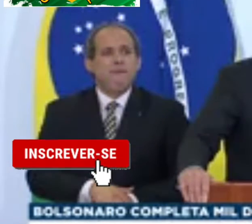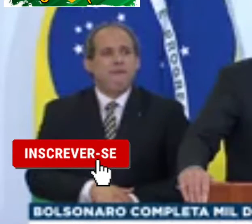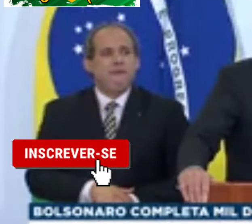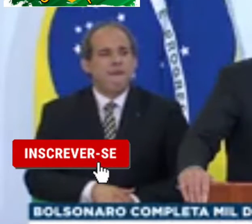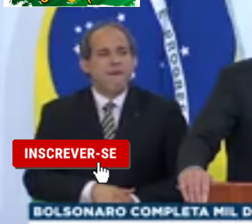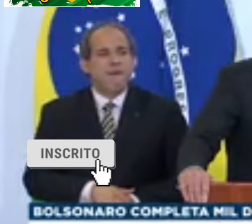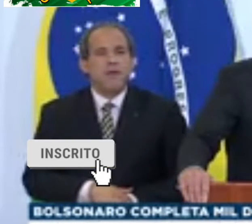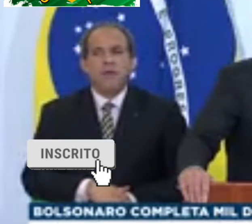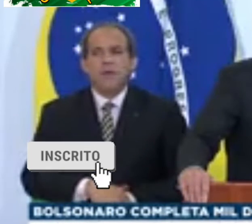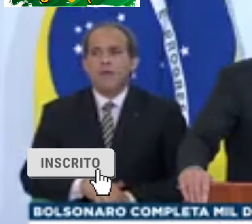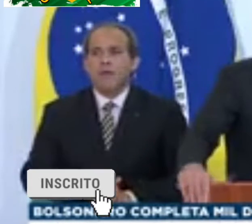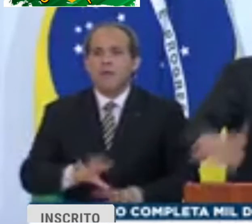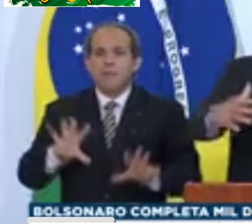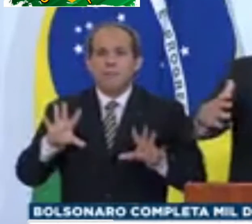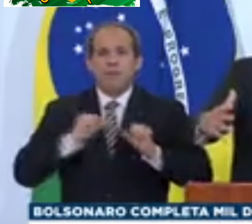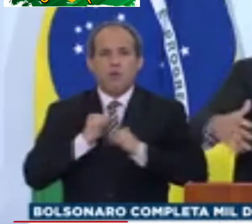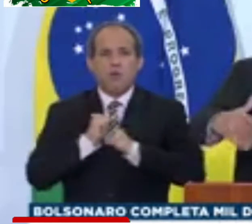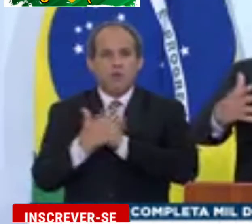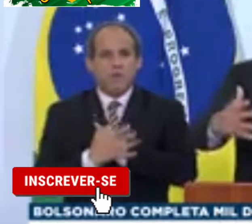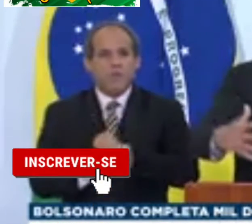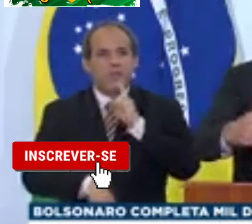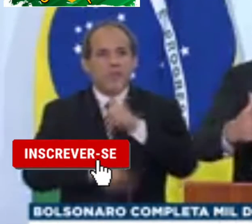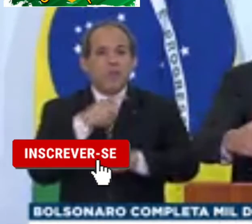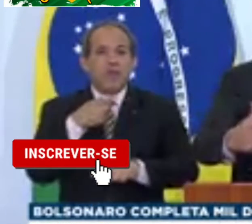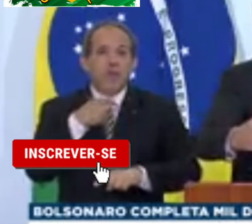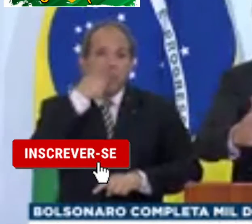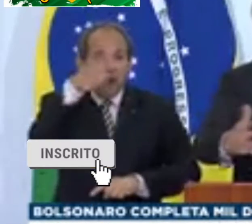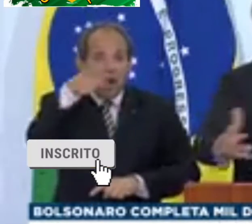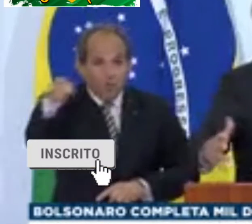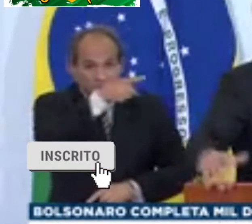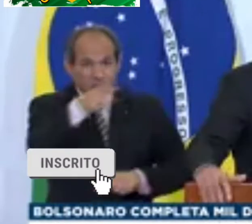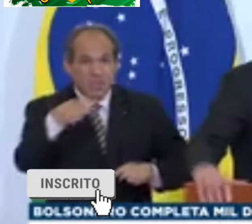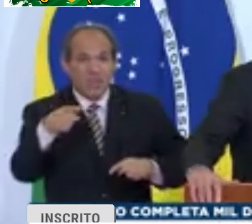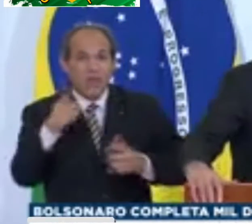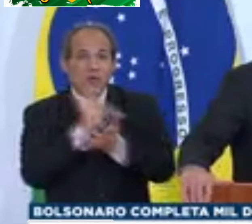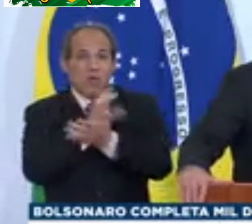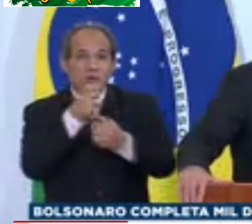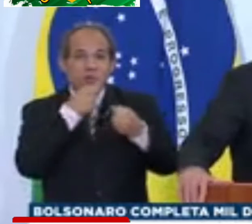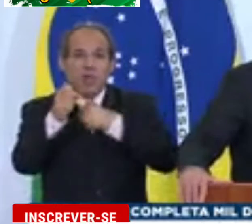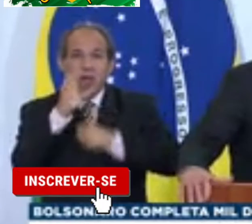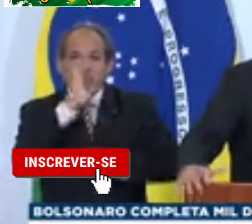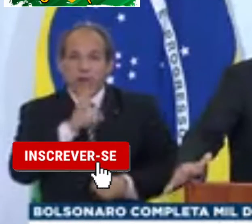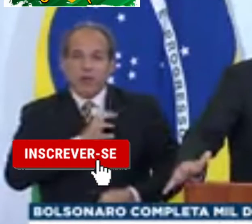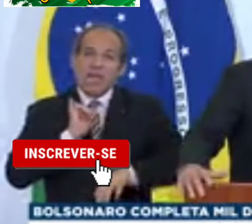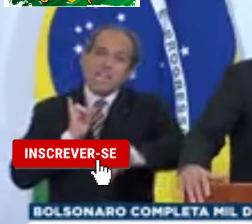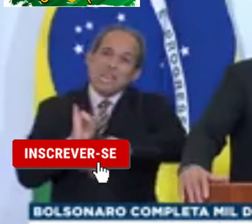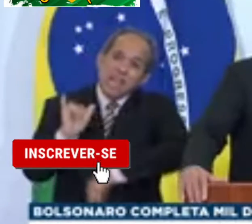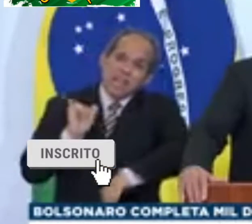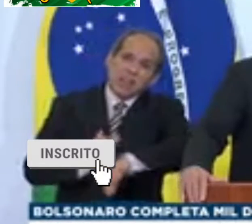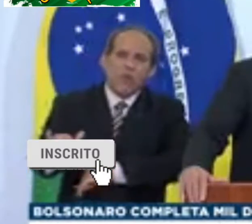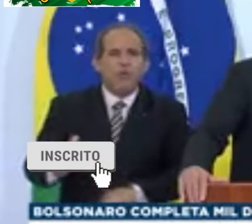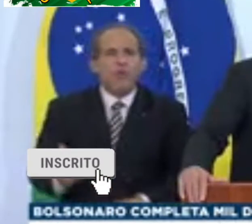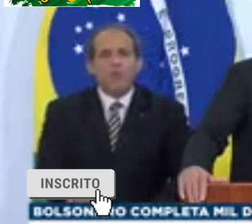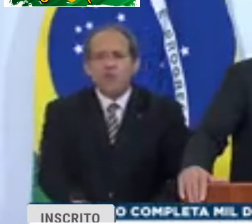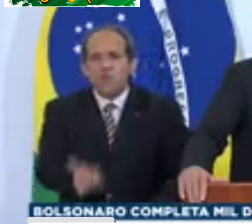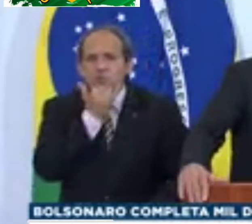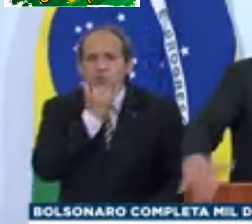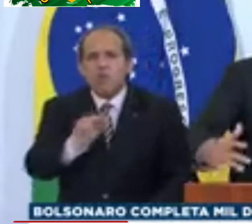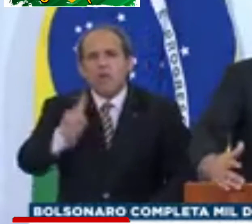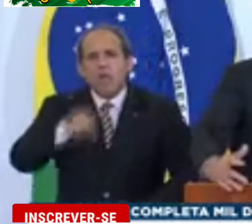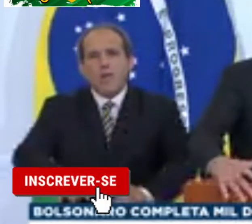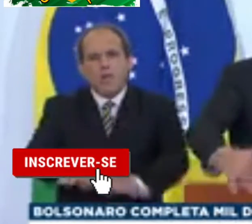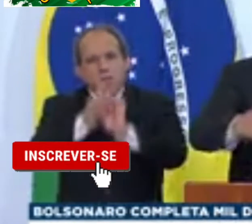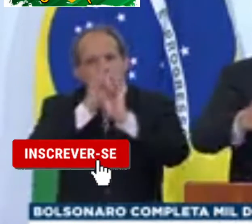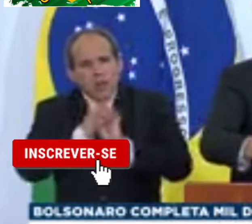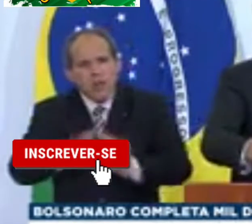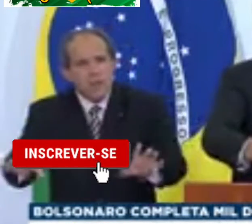daí. Prato feito para a imprensa dizer que eu sou negacionista. É a liberdade. Tem